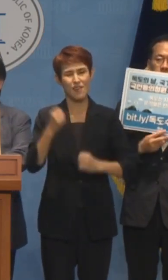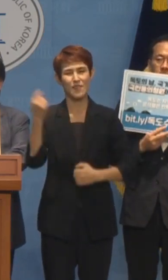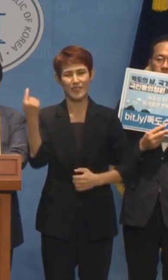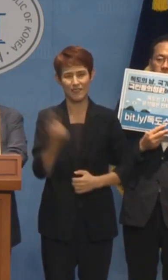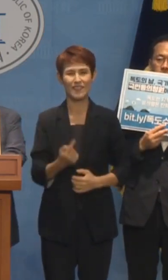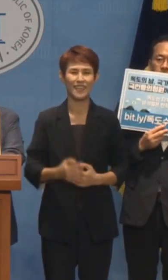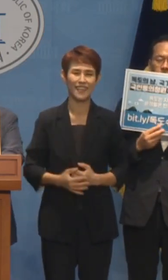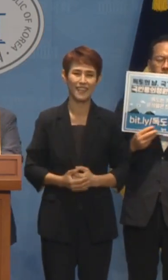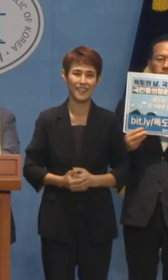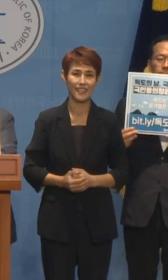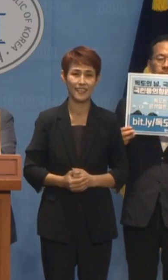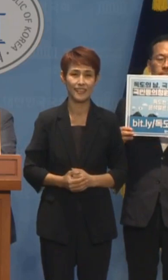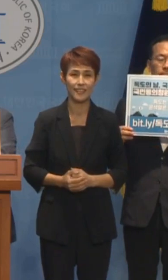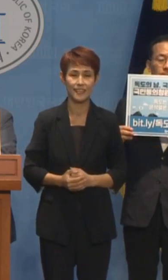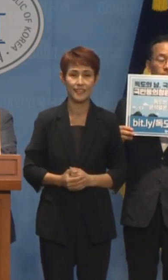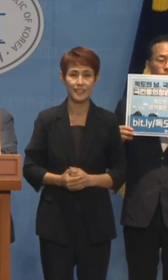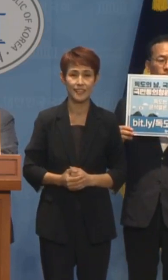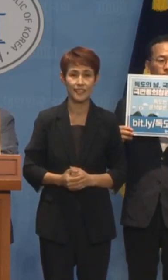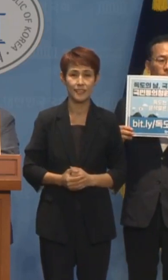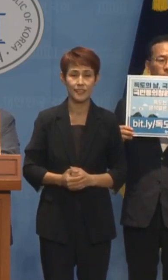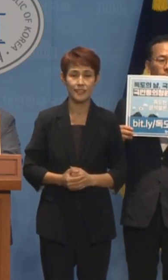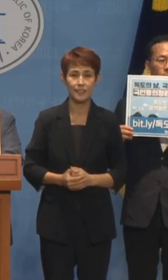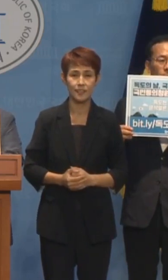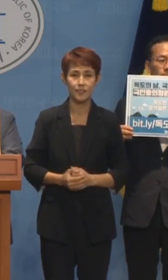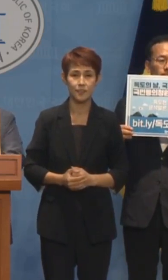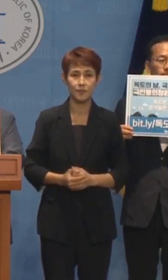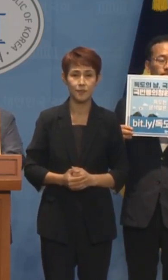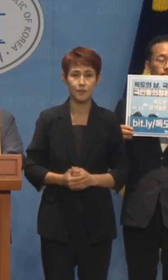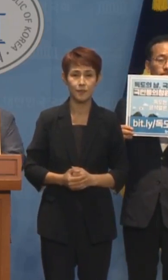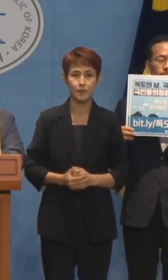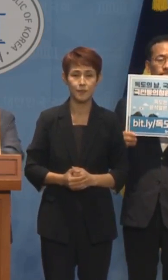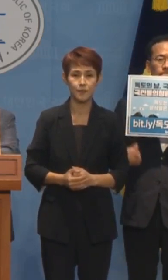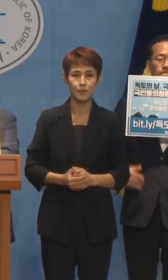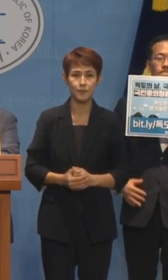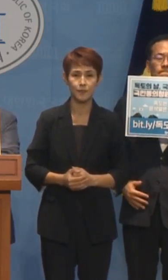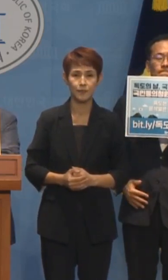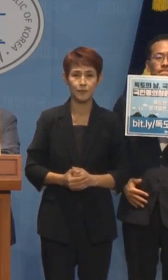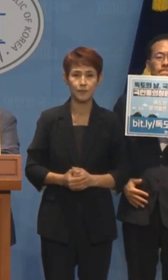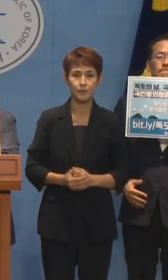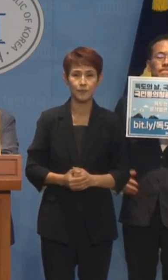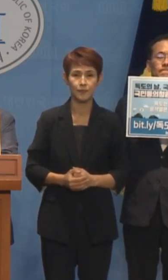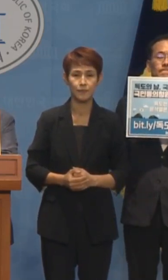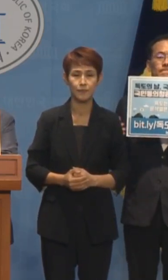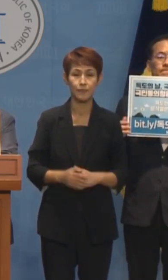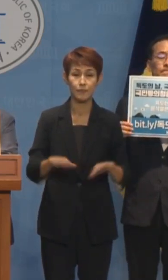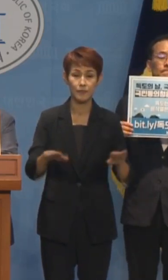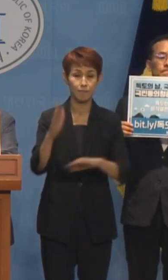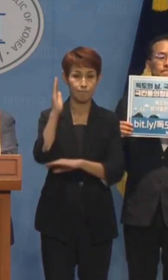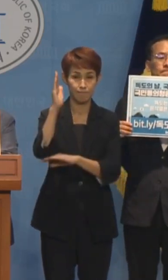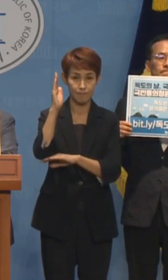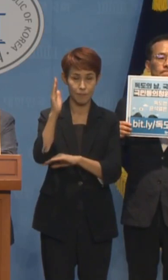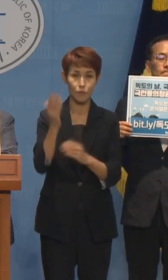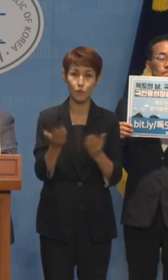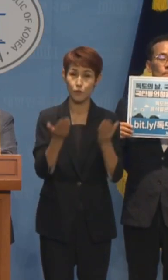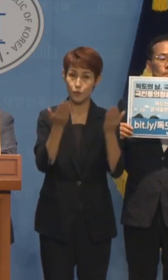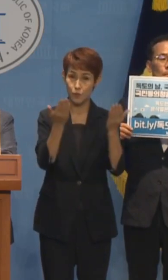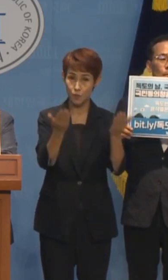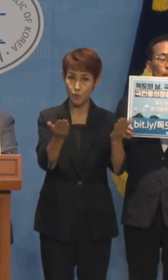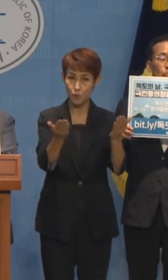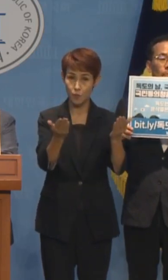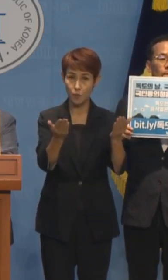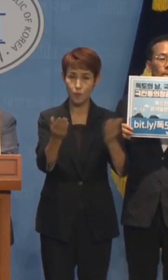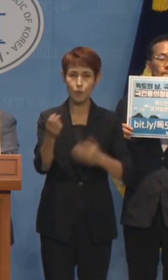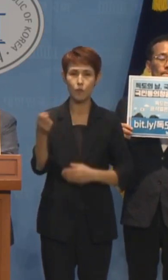왔습니다 지금 오늘 어 이곳 기자회견뿐만 아니라 어